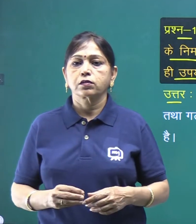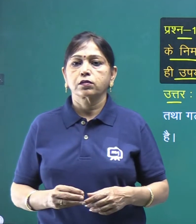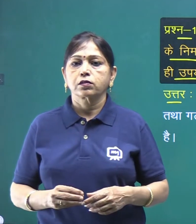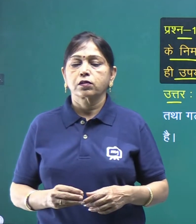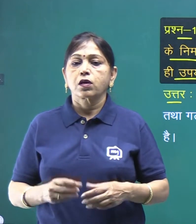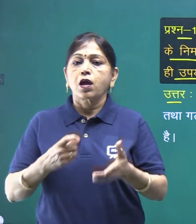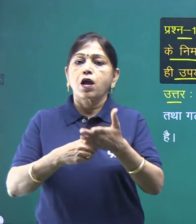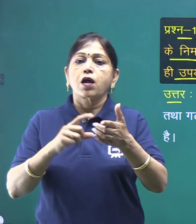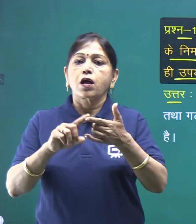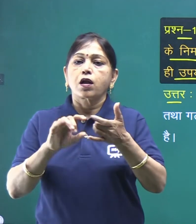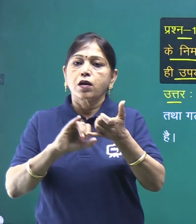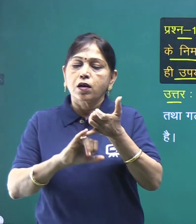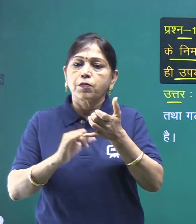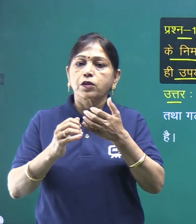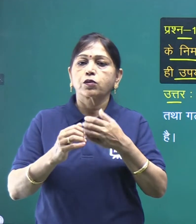प्रतिरोधकता